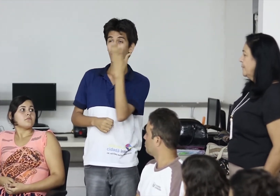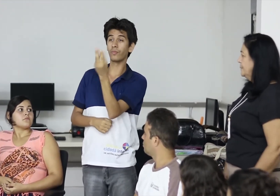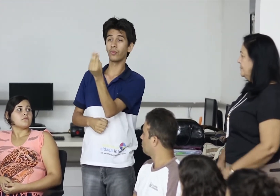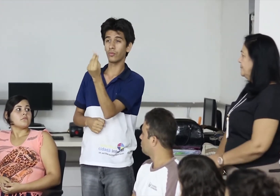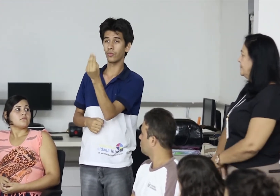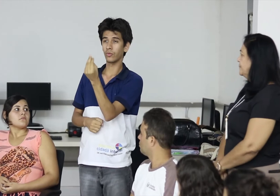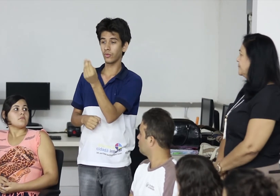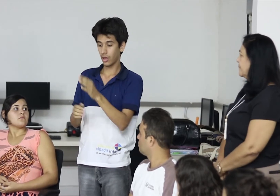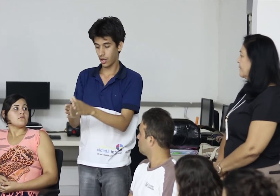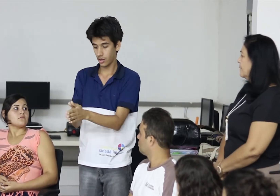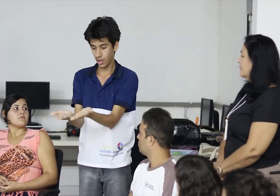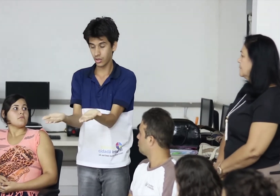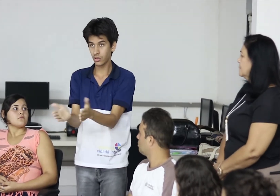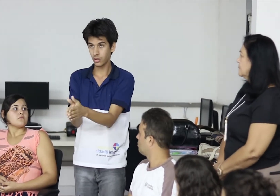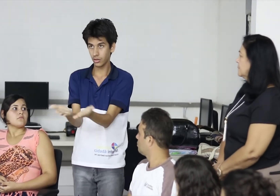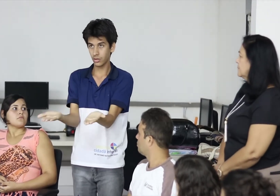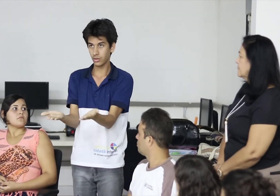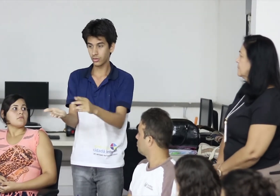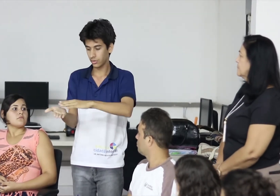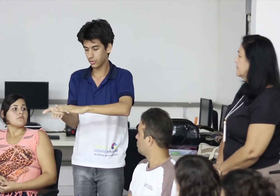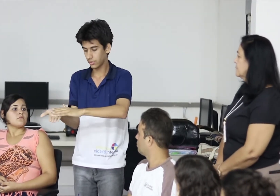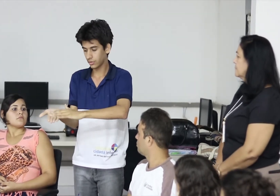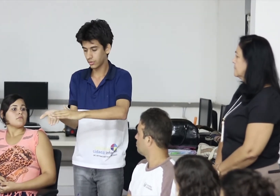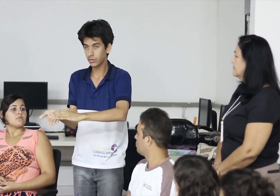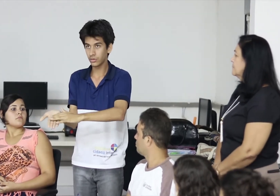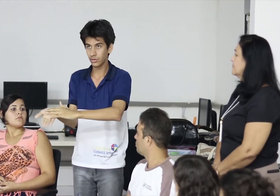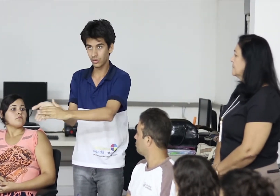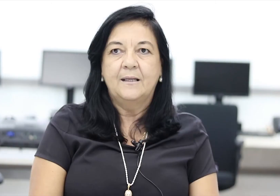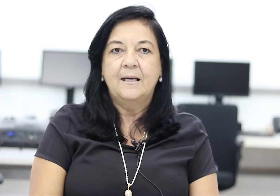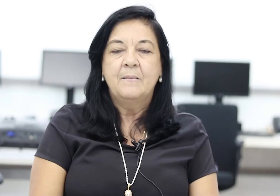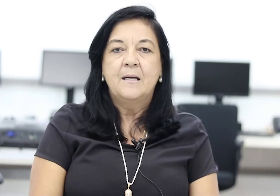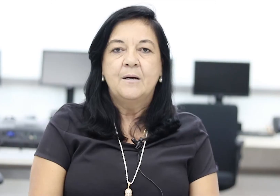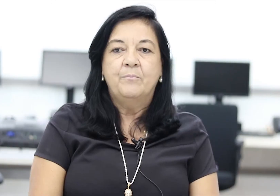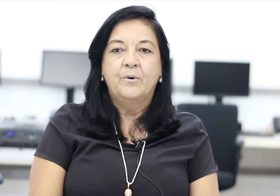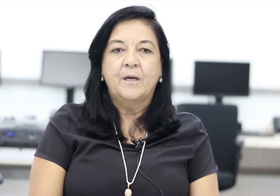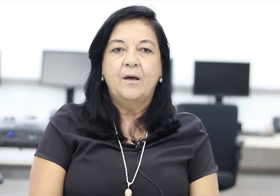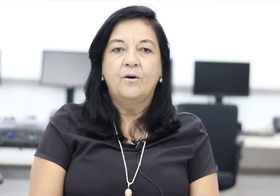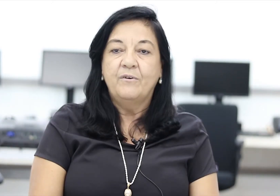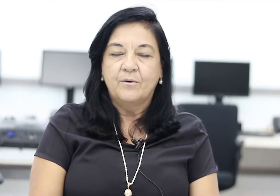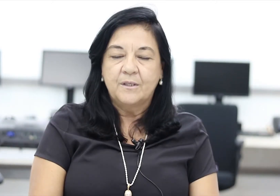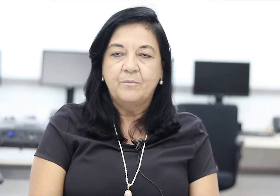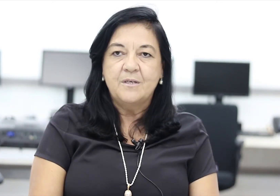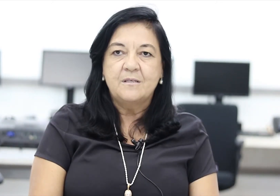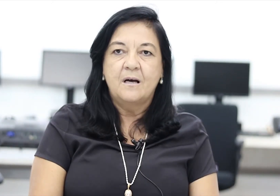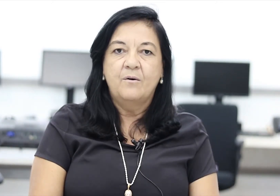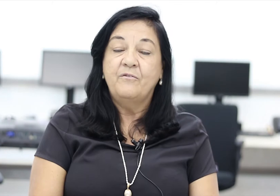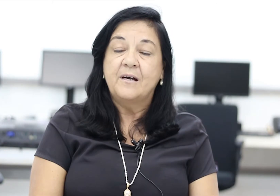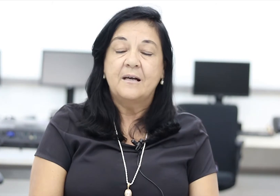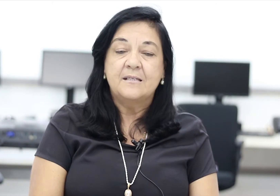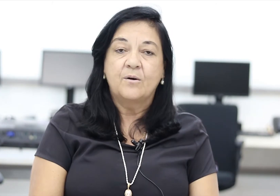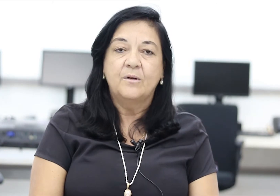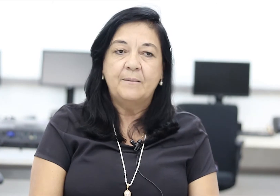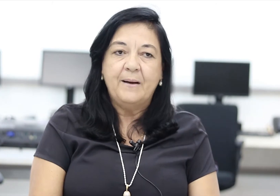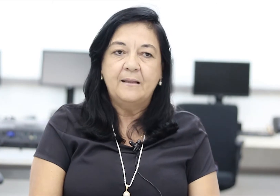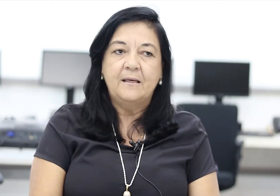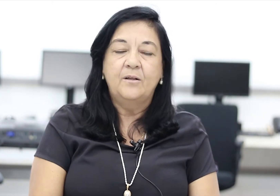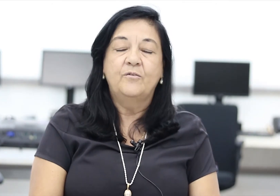maravilhoso, um momento único aqui dentro, né? Porque houve a contribuição, houve essa contrapartida, houve